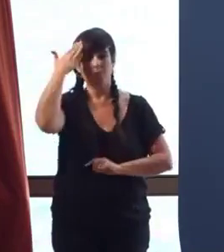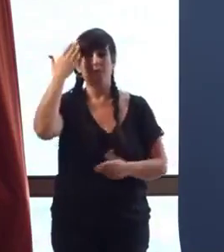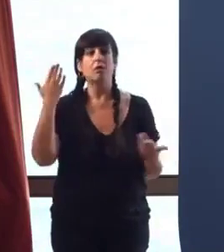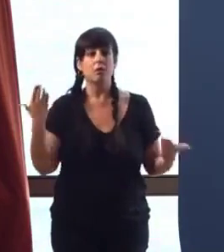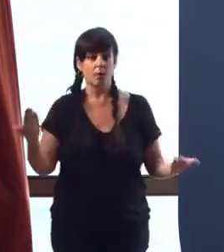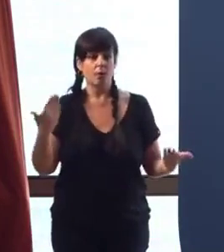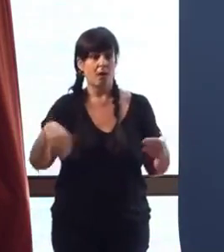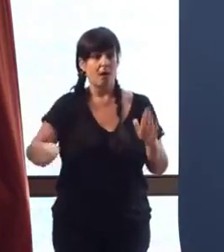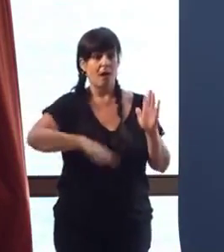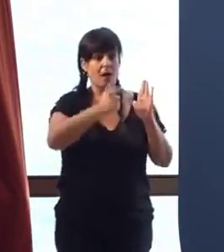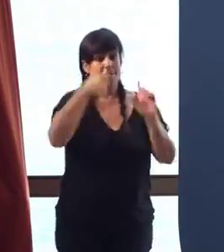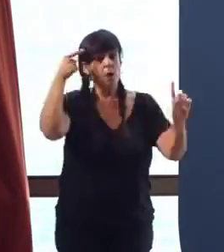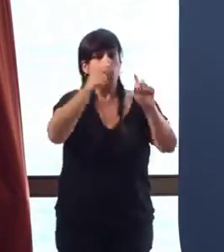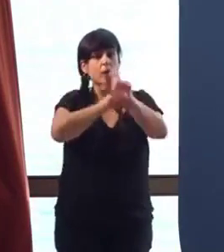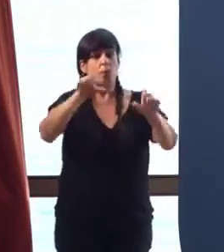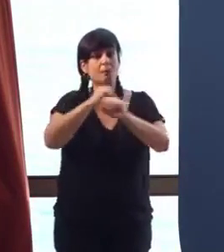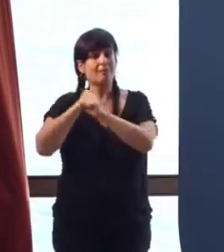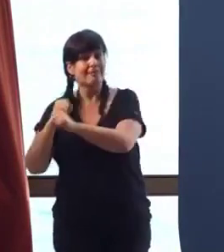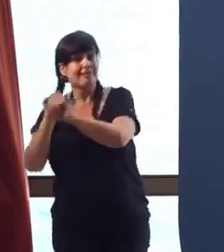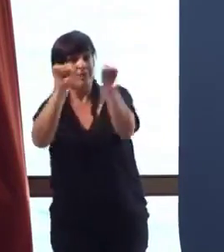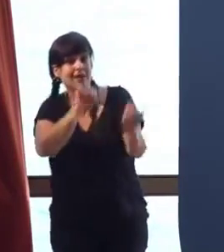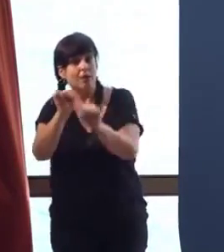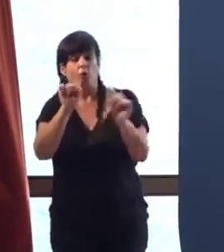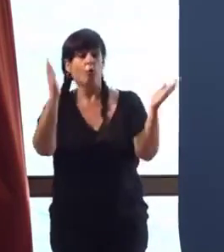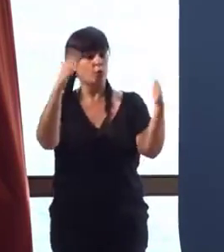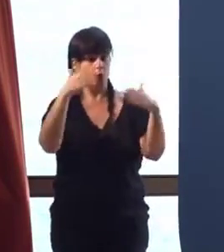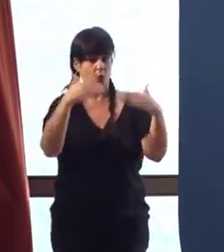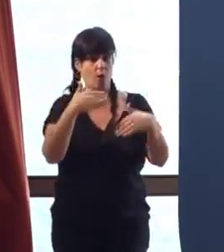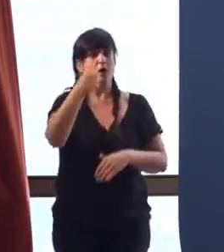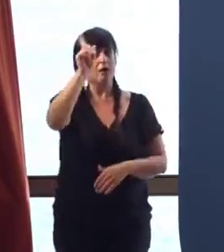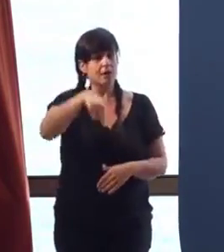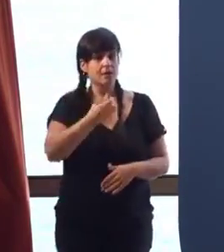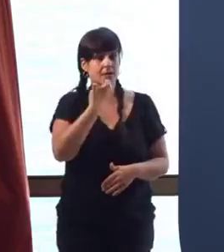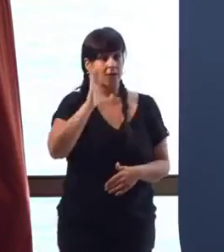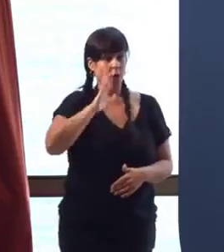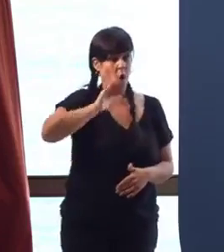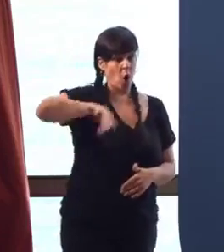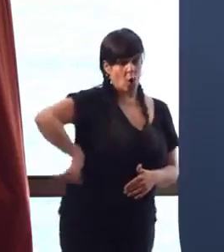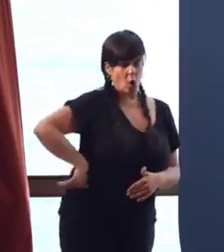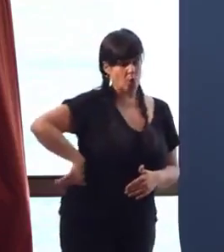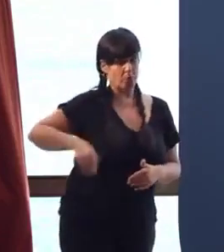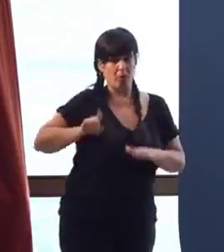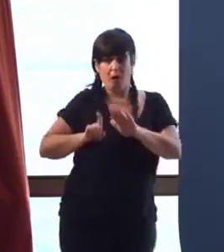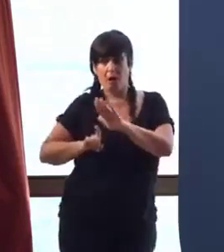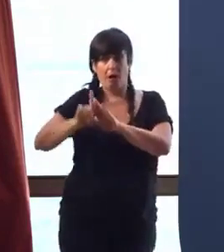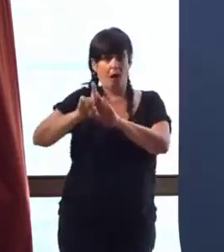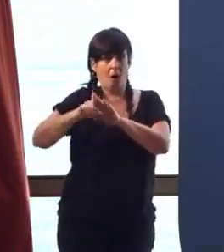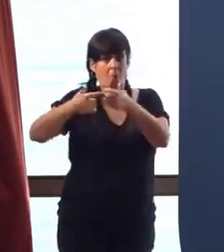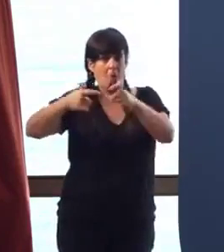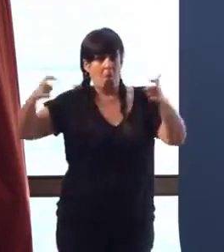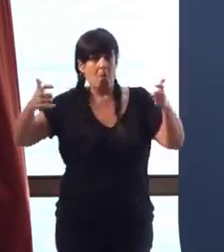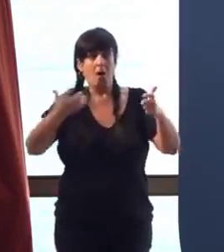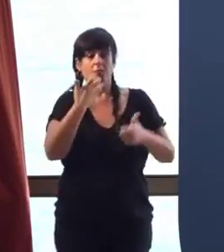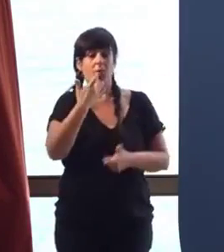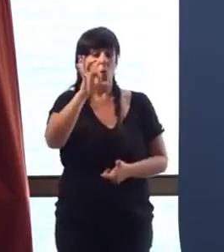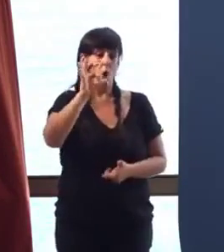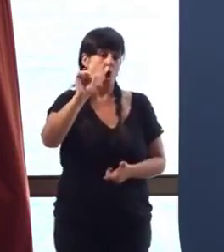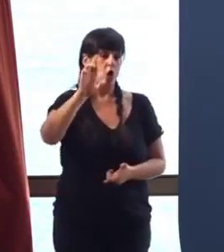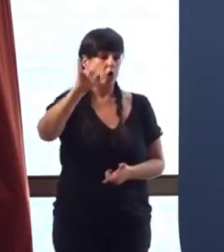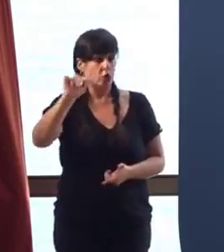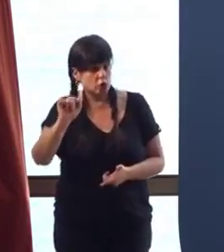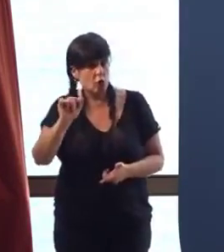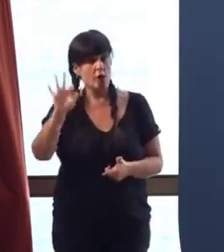protejan a los dependientes. El problema para la mayor parte de la gente es que la corrupción llega a niveles escandalosos con el señor Soria, con la señora